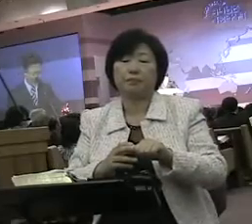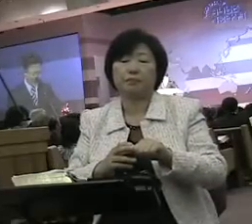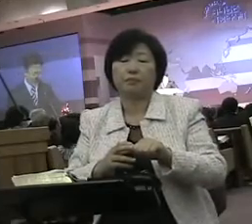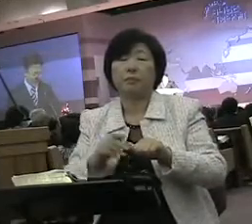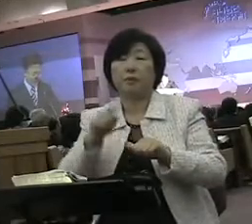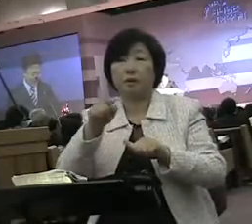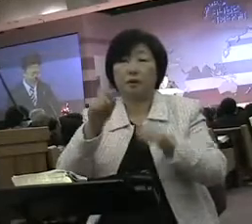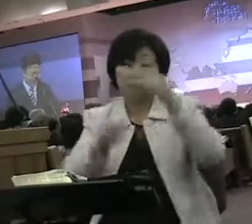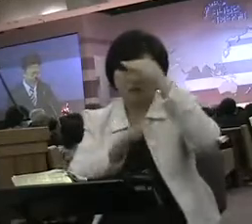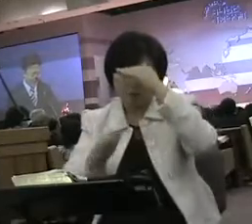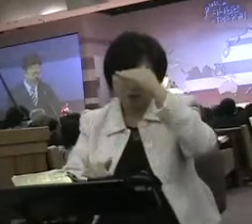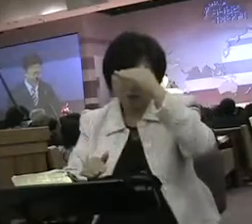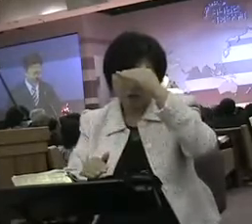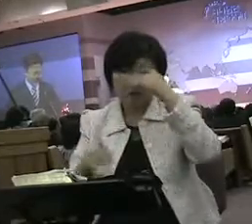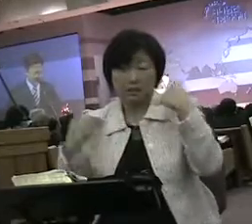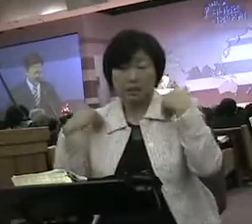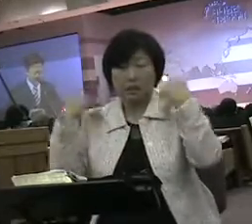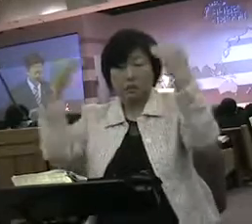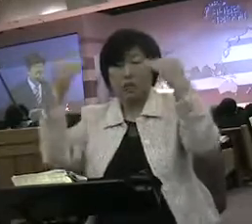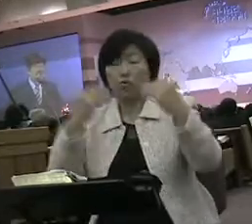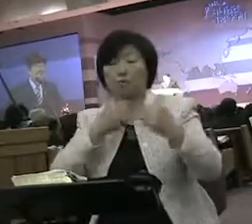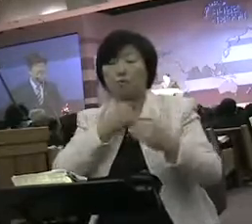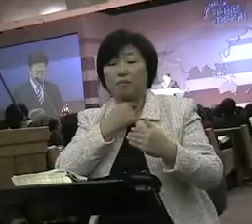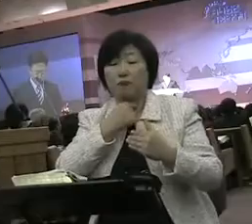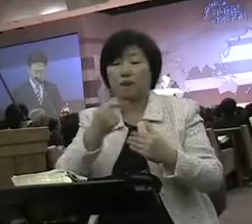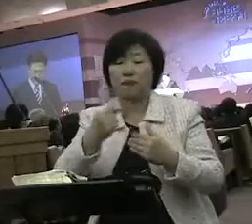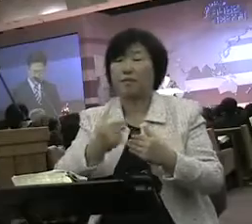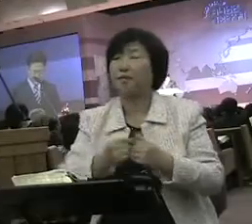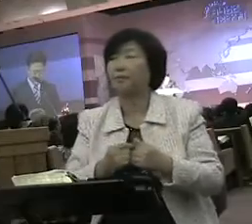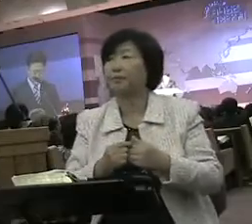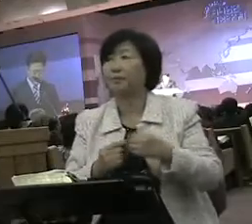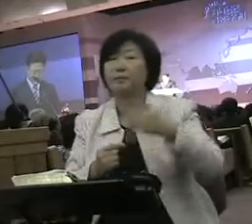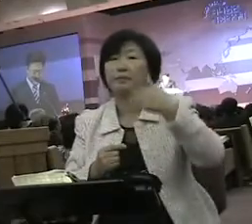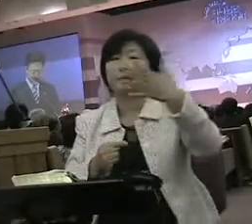그런 성도들을 키우고 싶습니다.